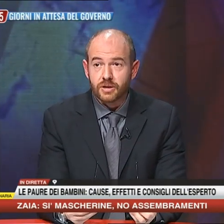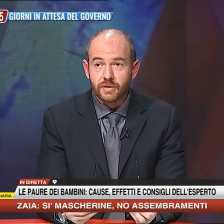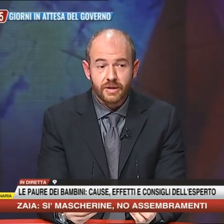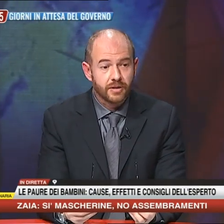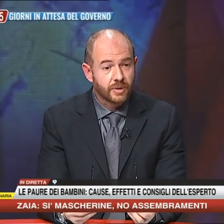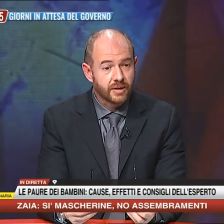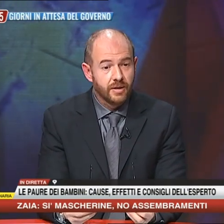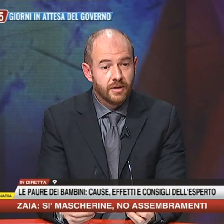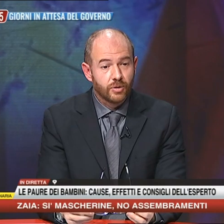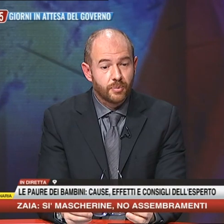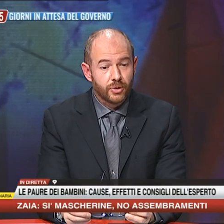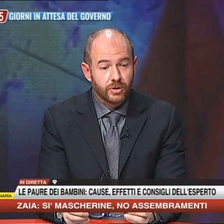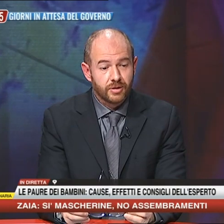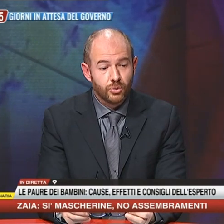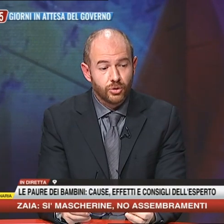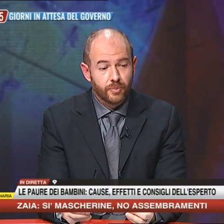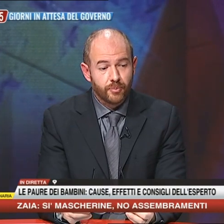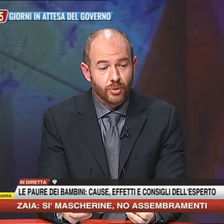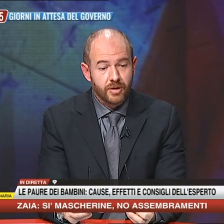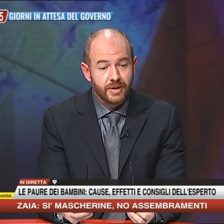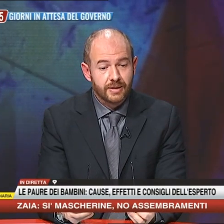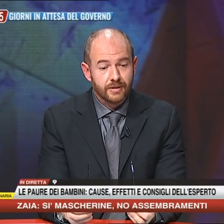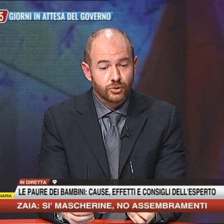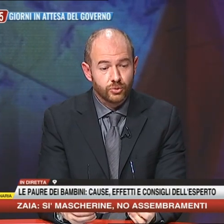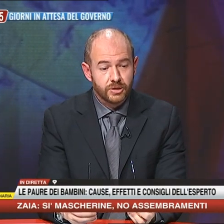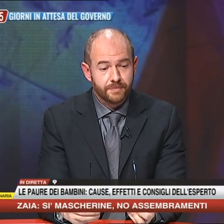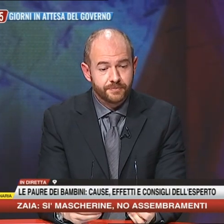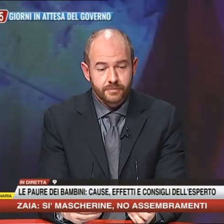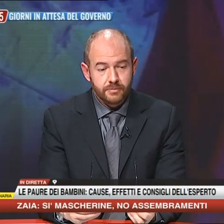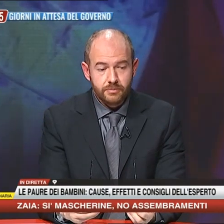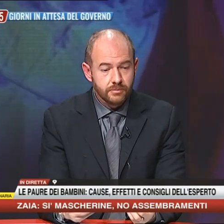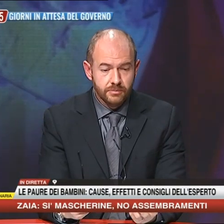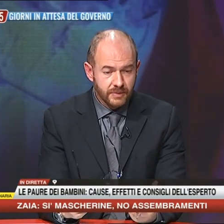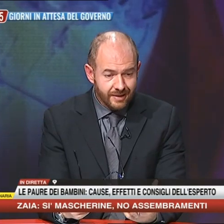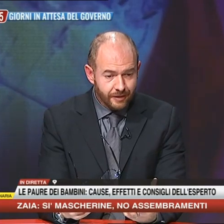caso di intervenire, perché quella paura del buio probabilmente nasconde